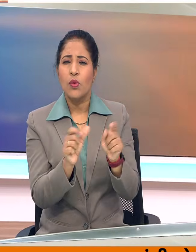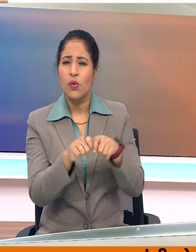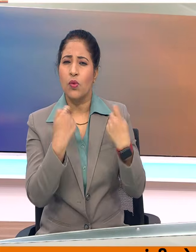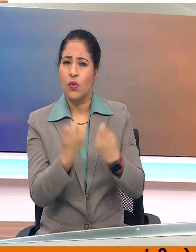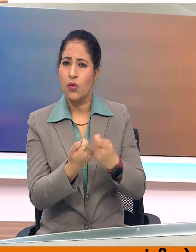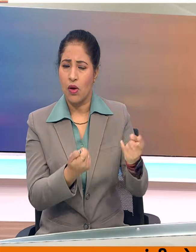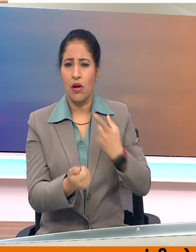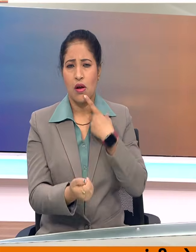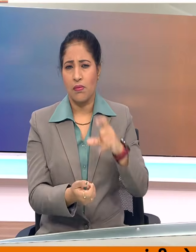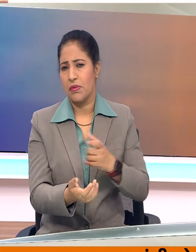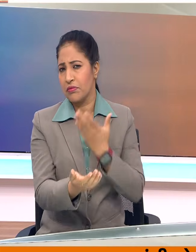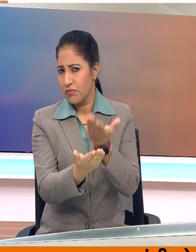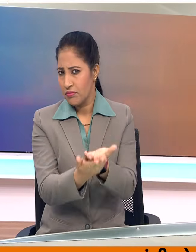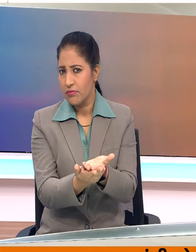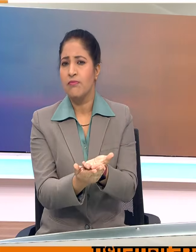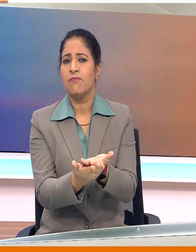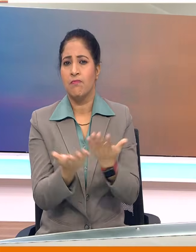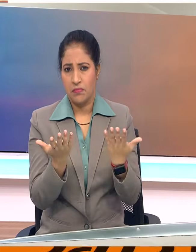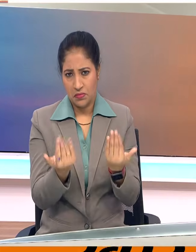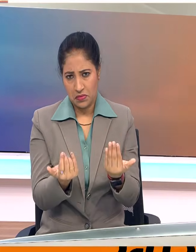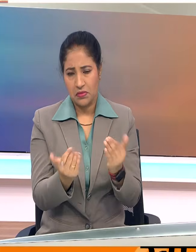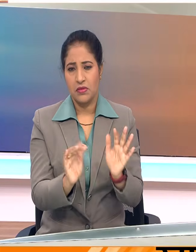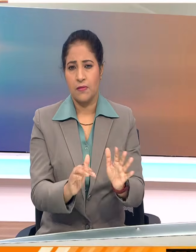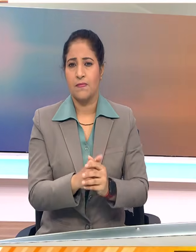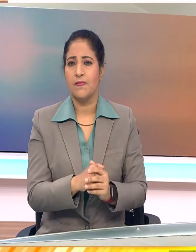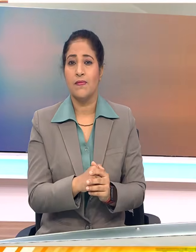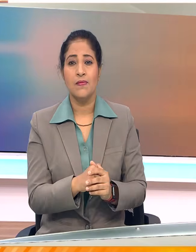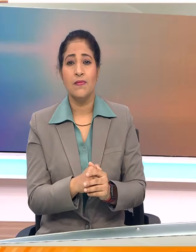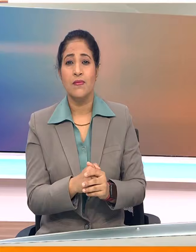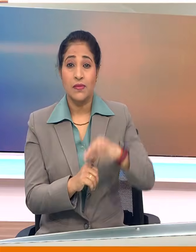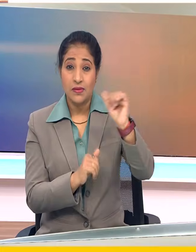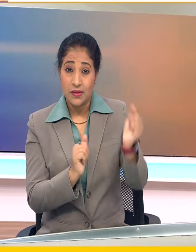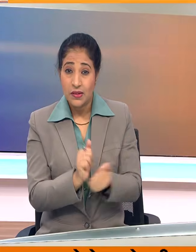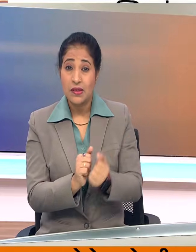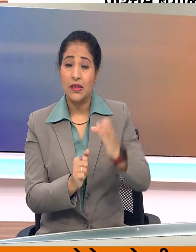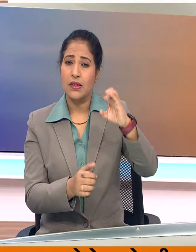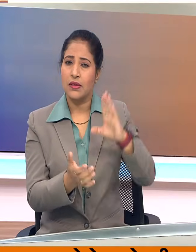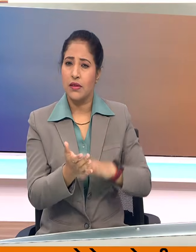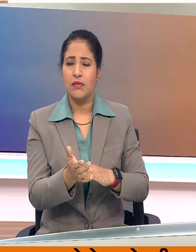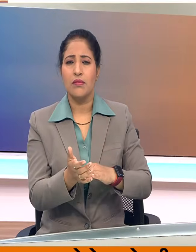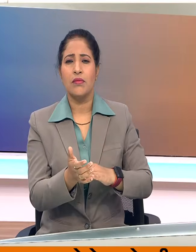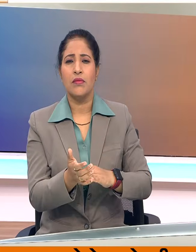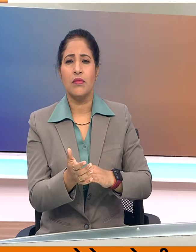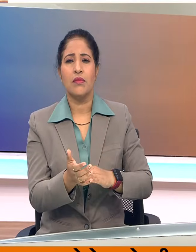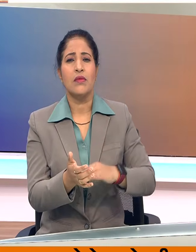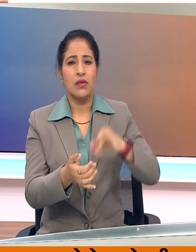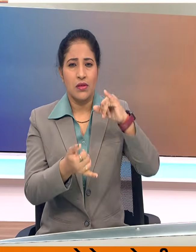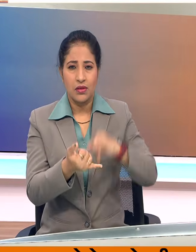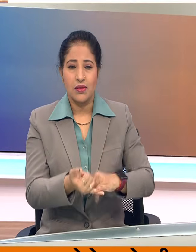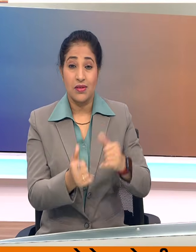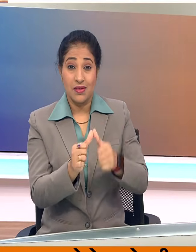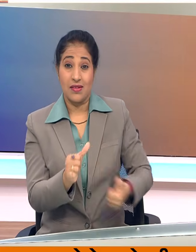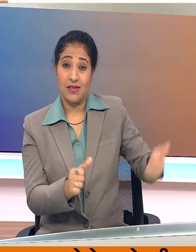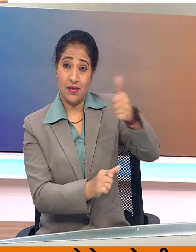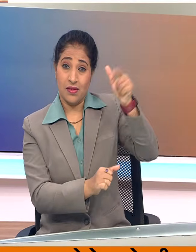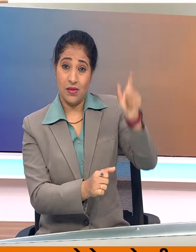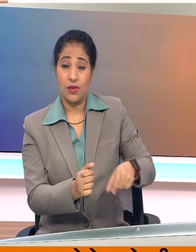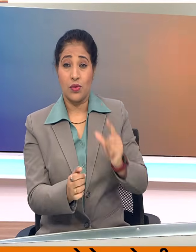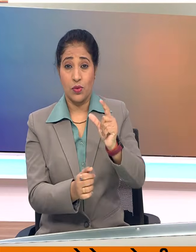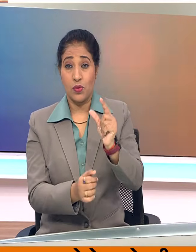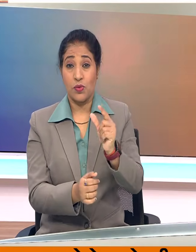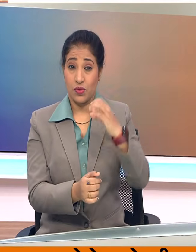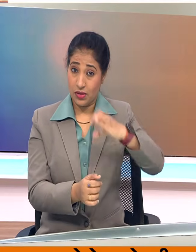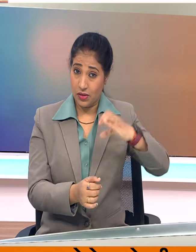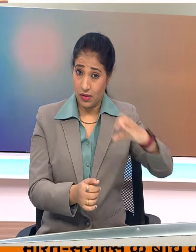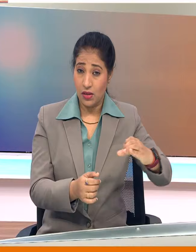समक्ष आवेदन या आपत्ति दर्ज करा सकेंगे। इसके साथ ही मुख्यमंत्री शुभेंदु अधिकारी यूसीसी